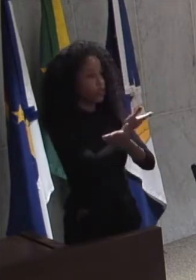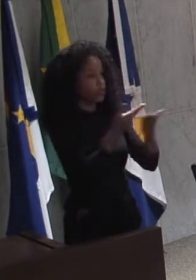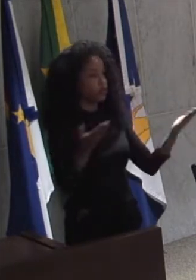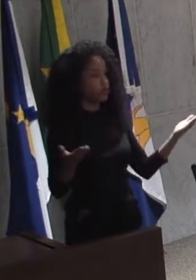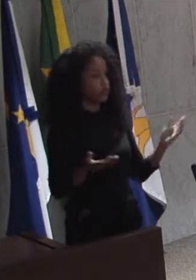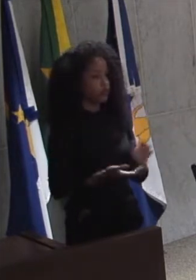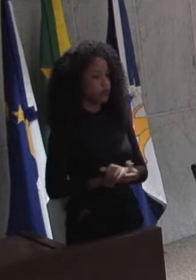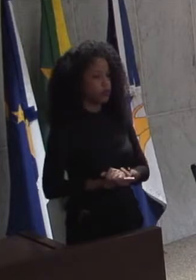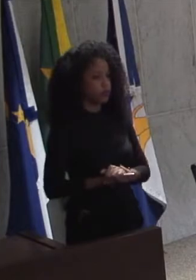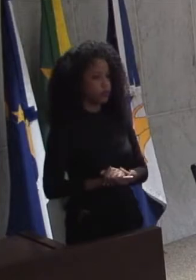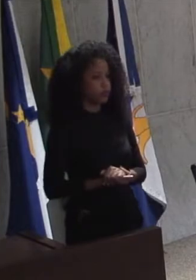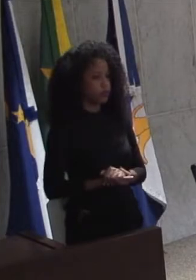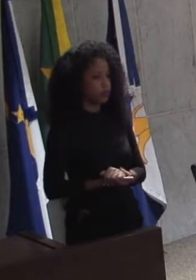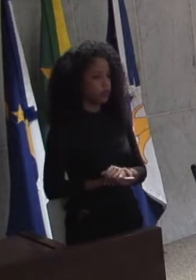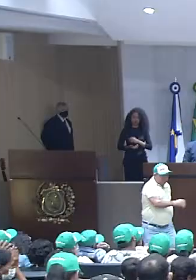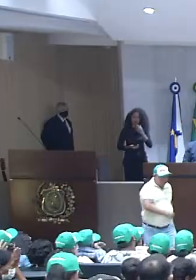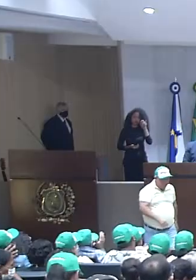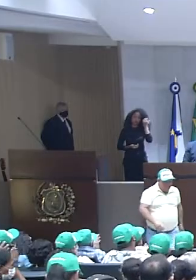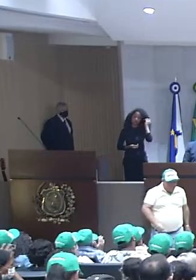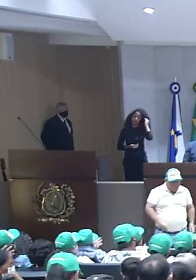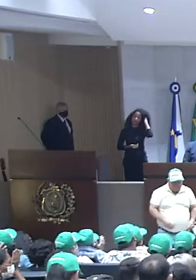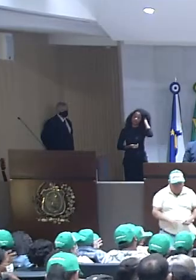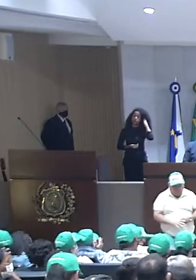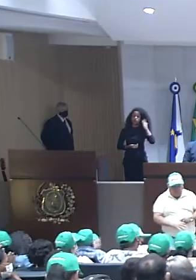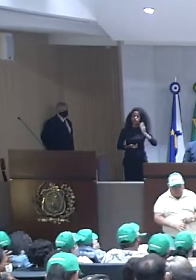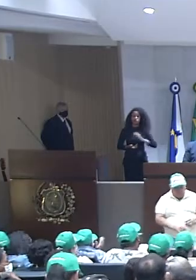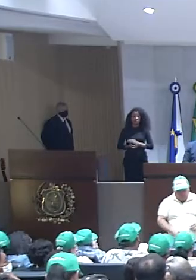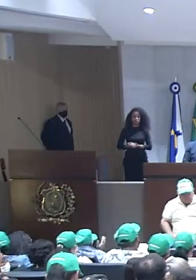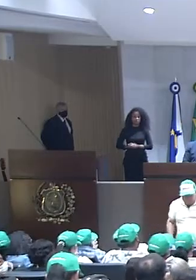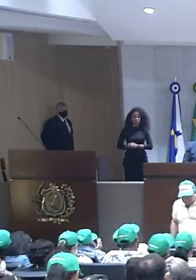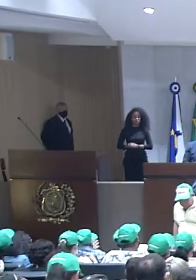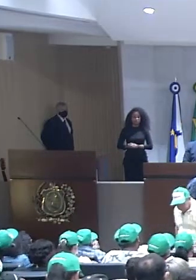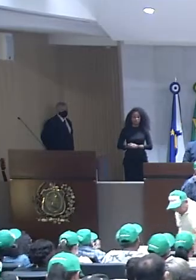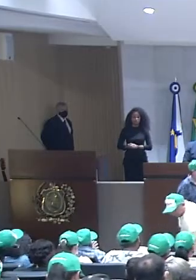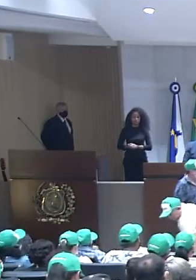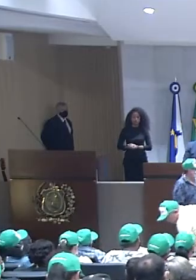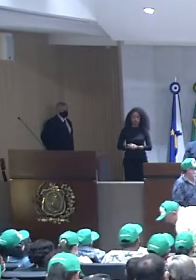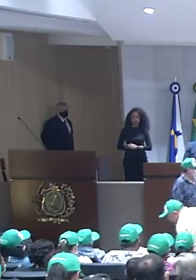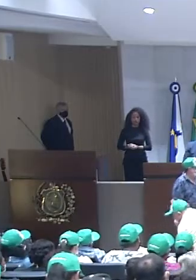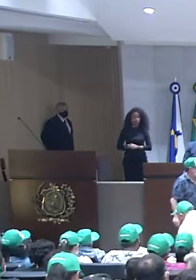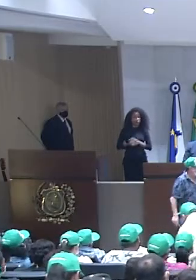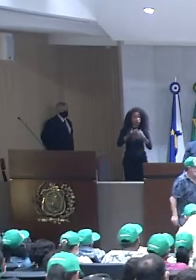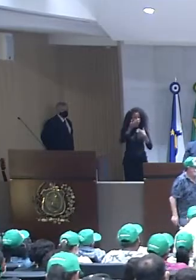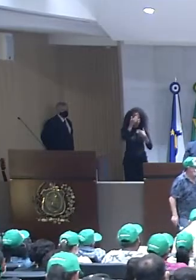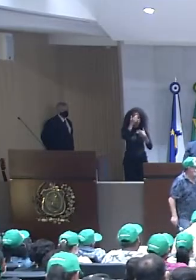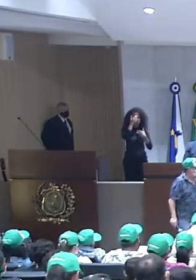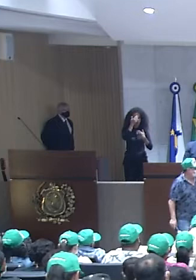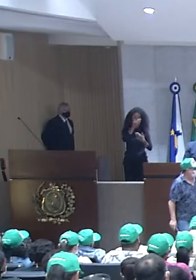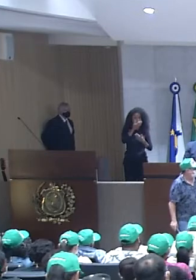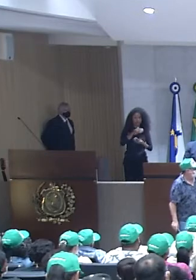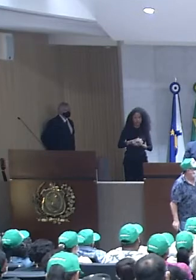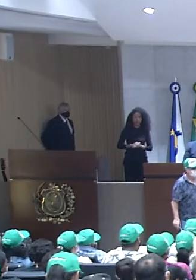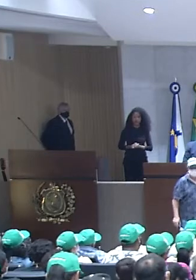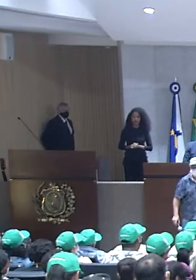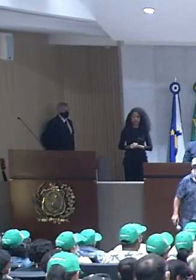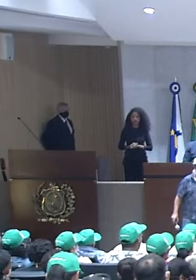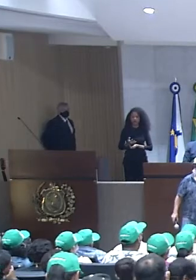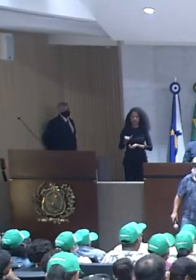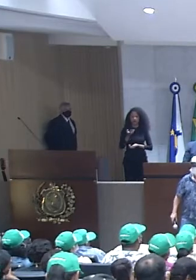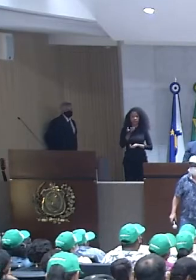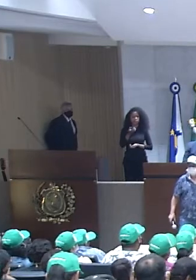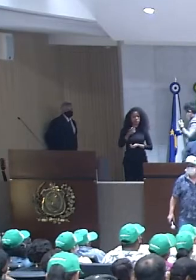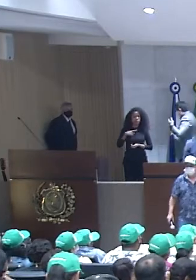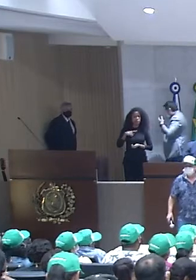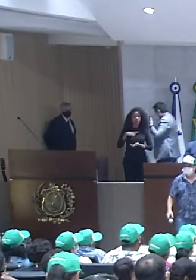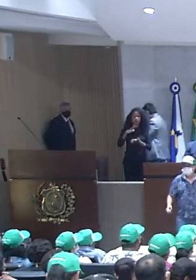Obrigado, Obrigado, Pereira. A gente estava querendo, tem